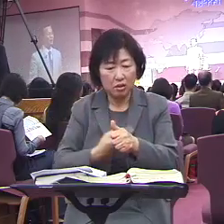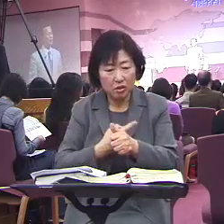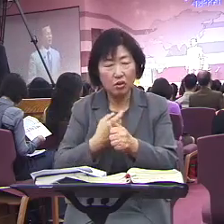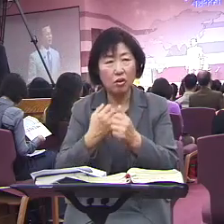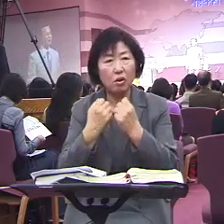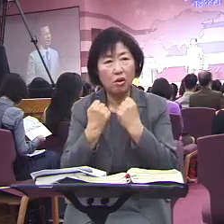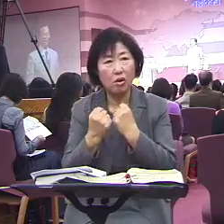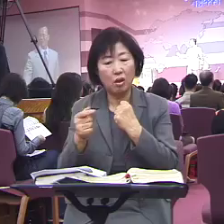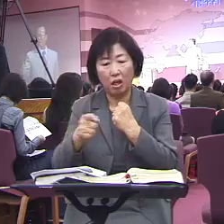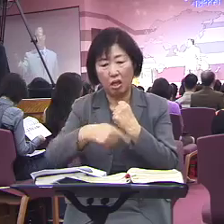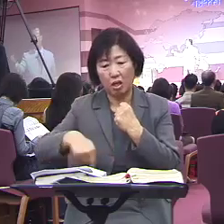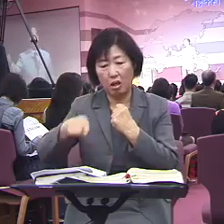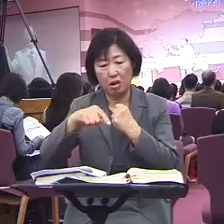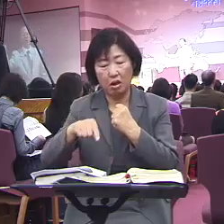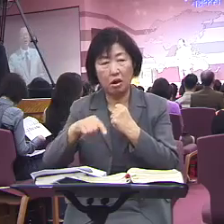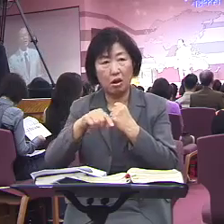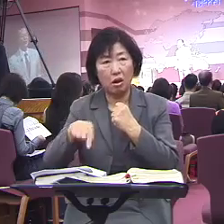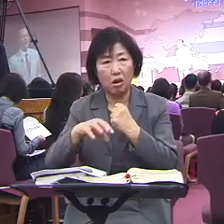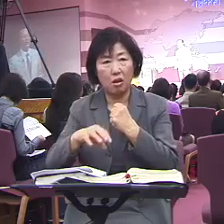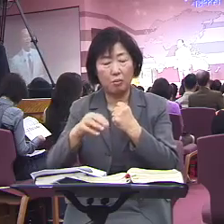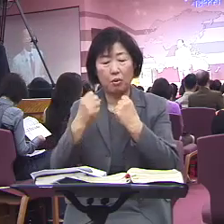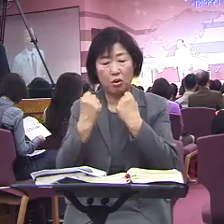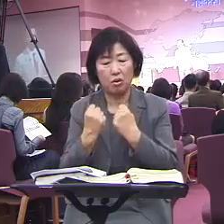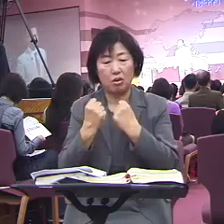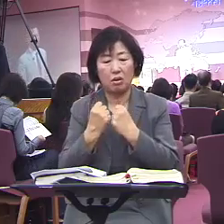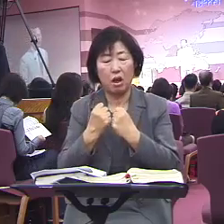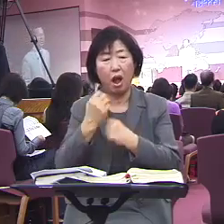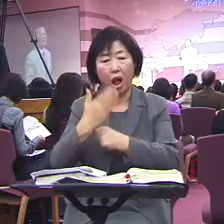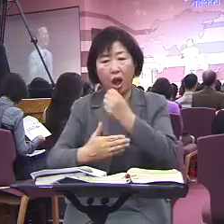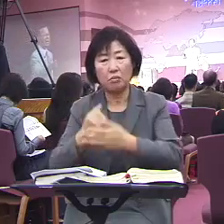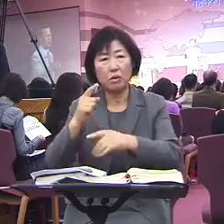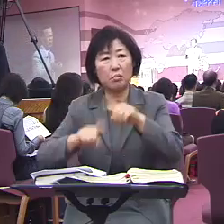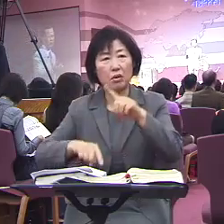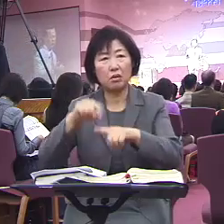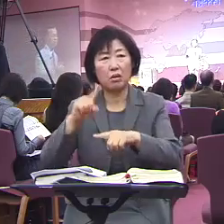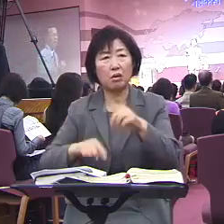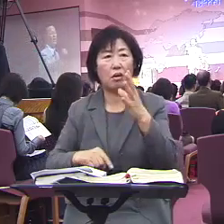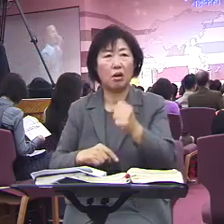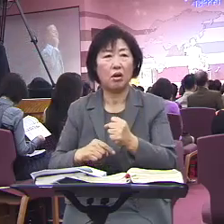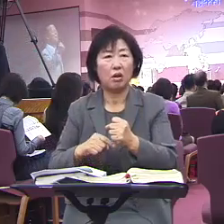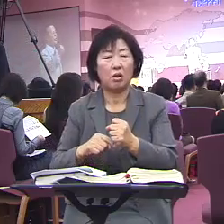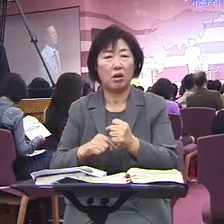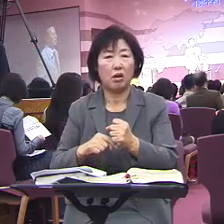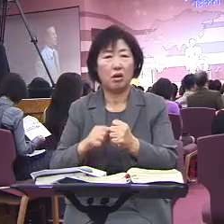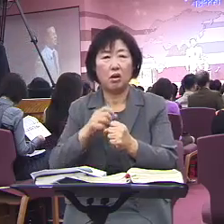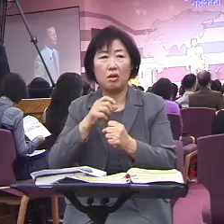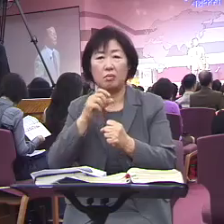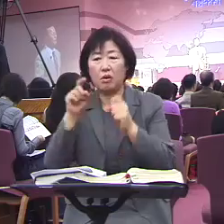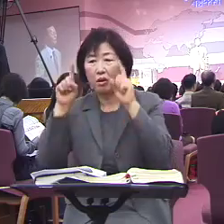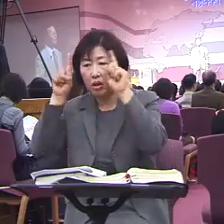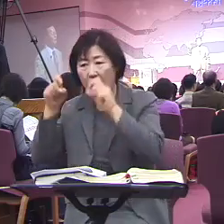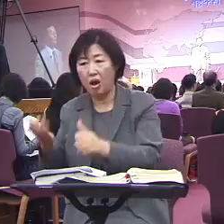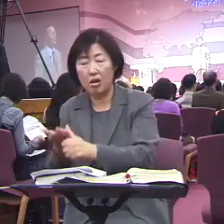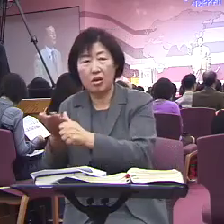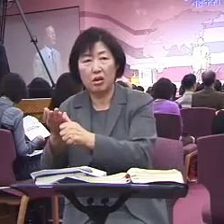있습니다. 하나님의 막대기가 손에 있는데 목동들이 그냥 갖고 있는 지팡이로만 보입니다.